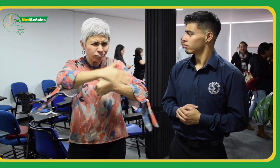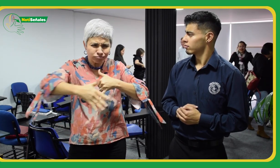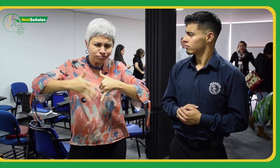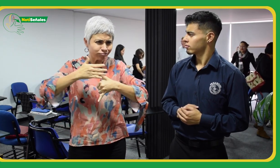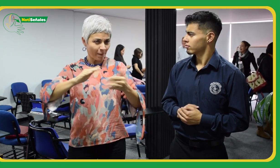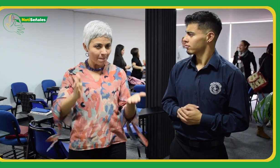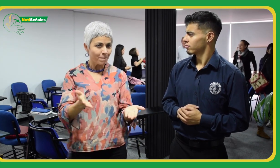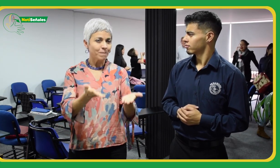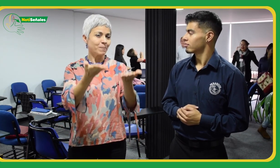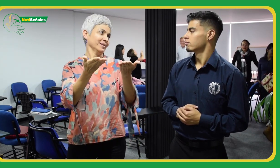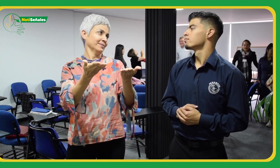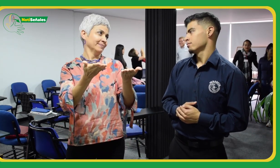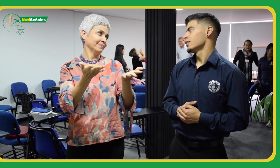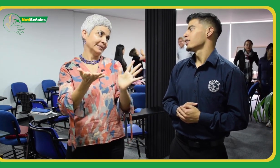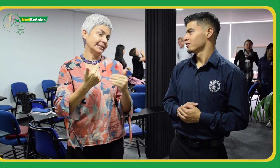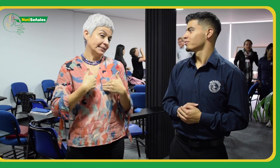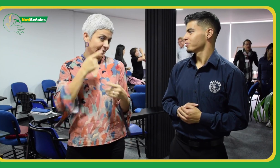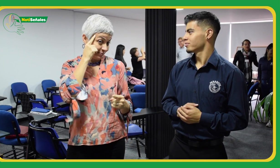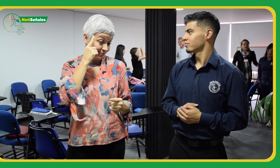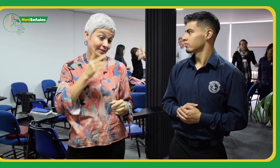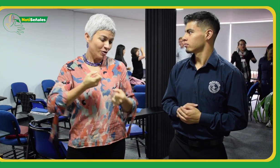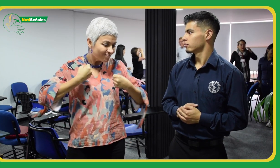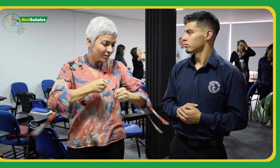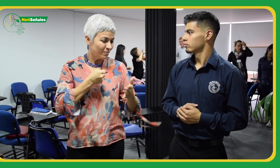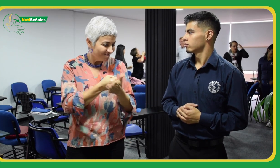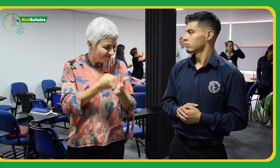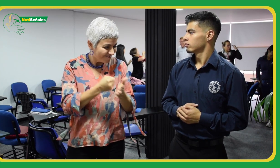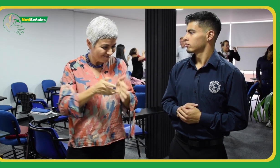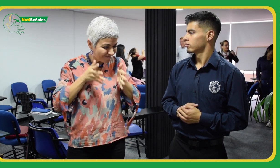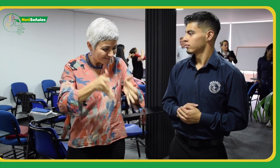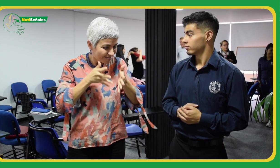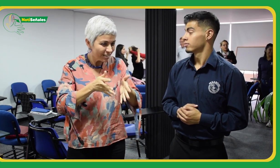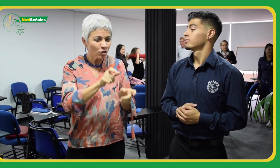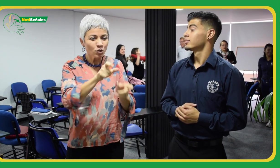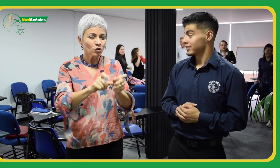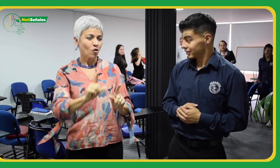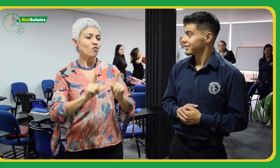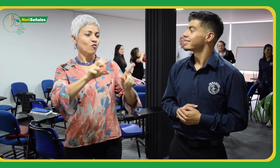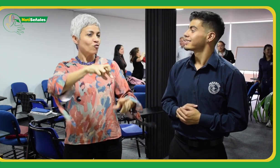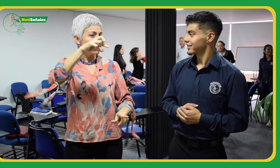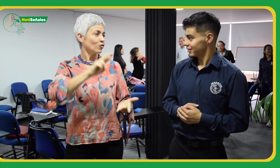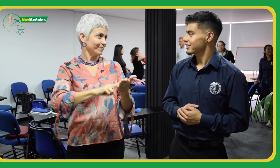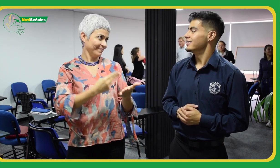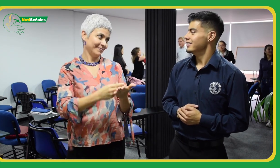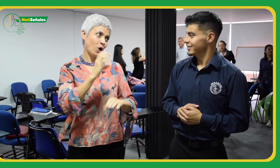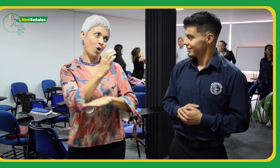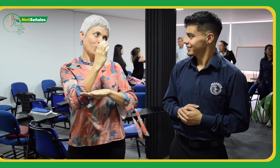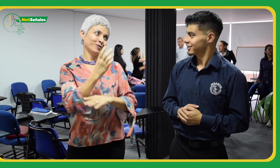Colombia pienso que a eso debe apuntar el esfuerzo y lo que debe persistir en la enseñanza de nuestros futuros graduados como intérpretes profesionales